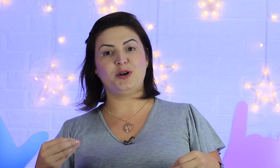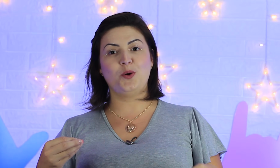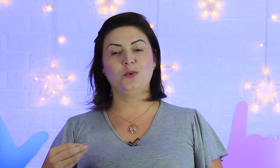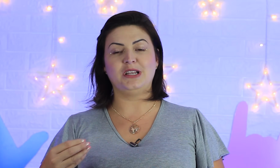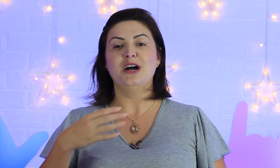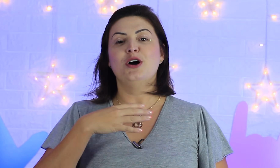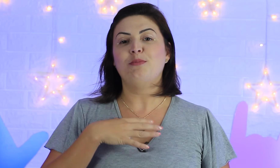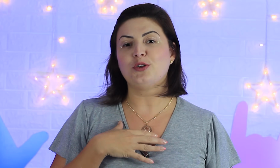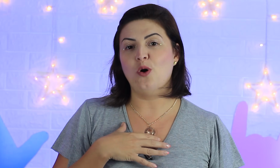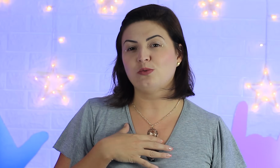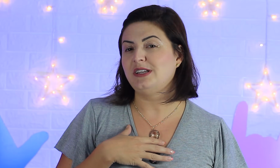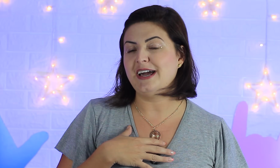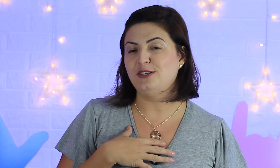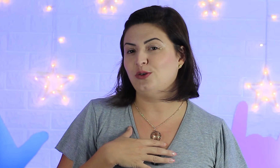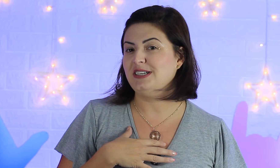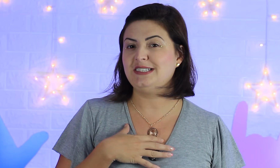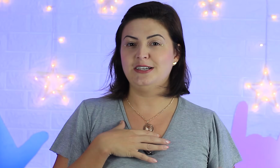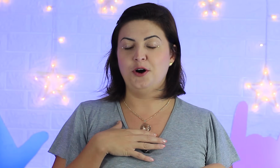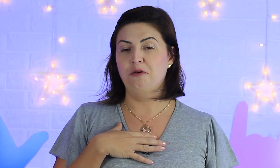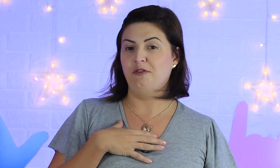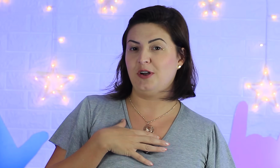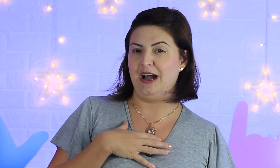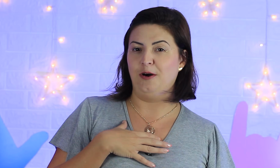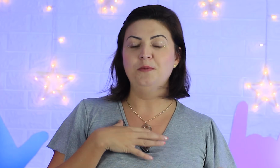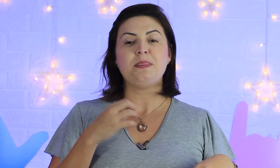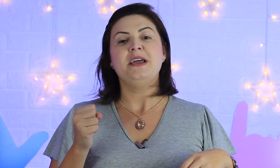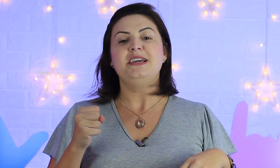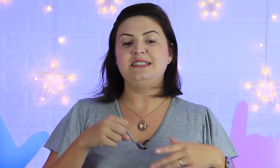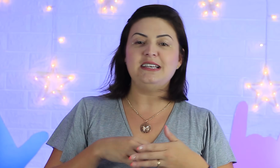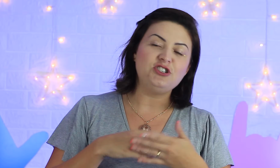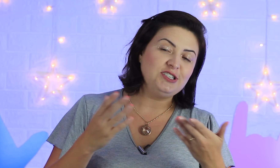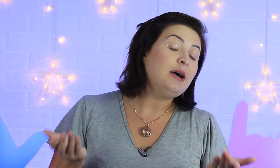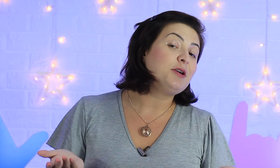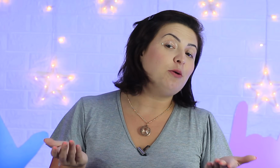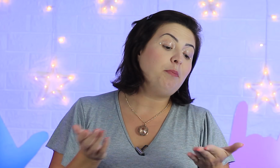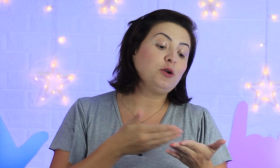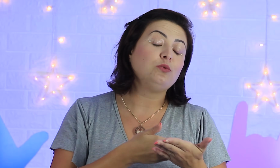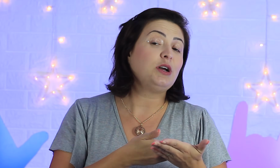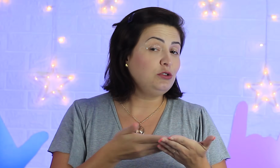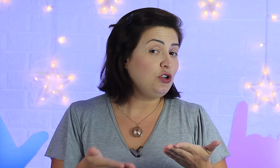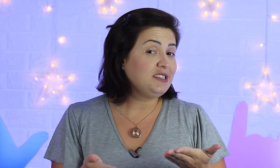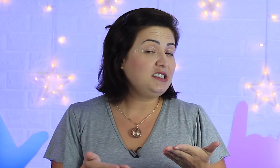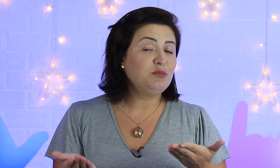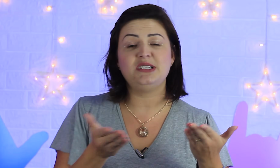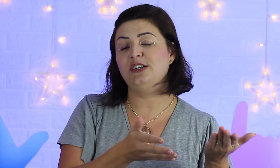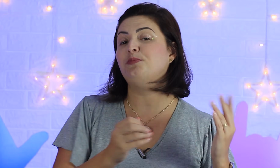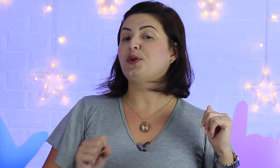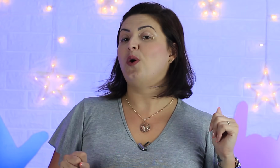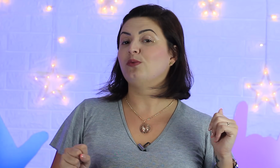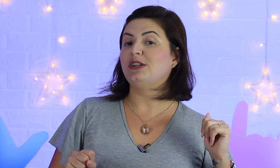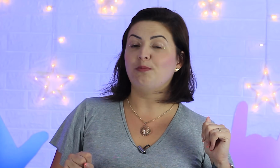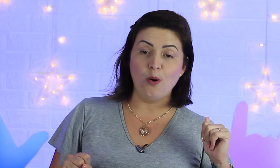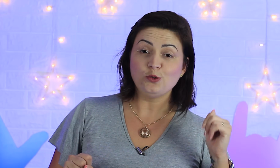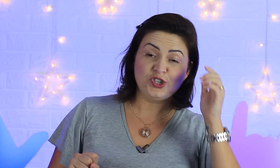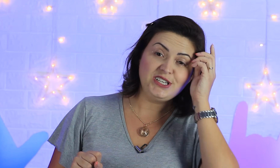pergunta por conta da entonação vocal. E a gente sabe que é uma pergunta quando nós estamos lendo por conta do ponto de